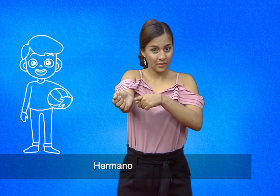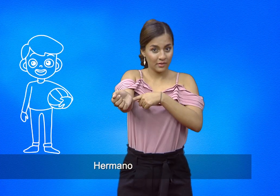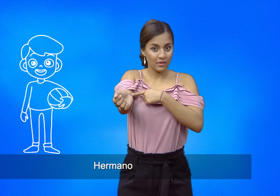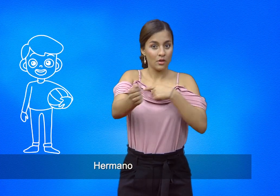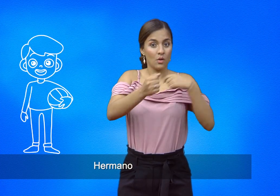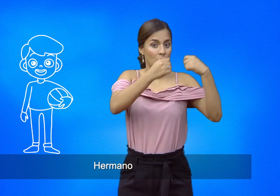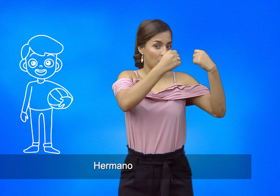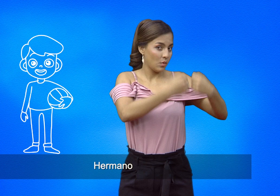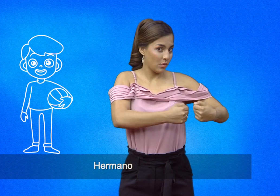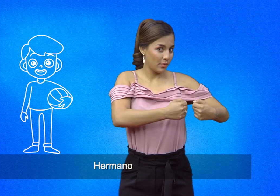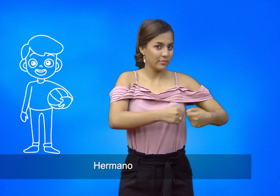y hermano